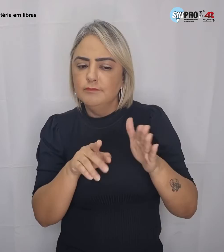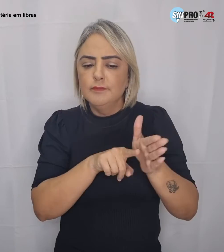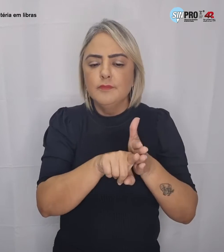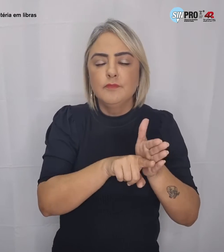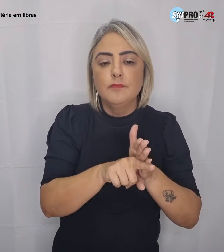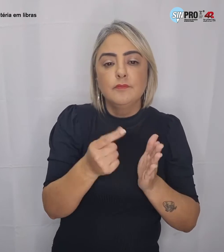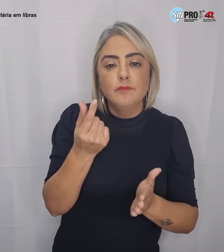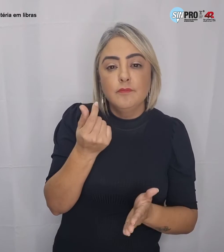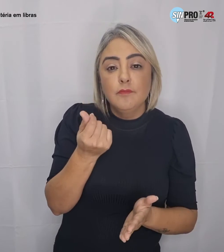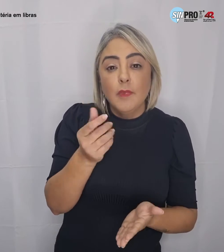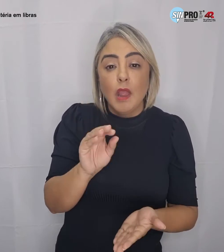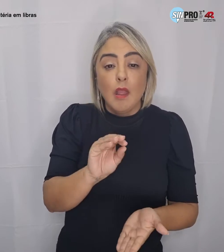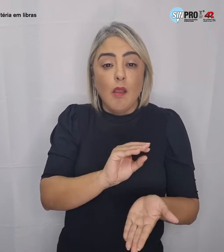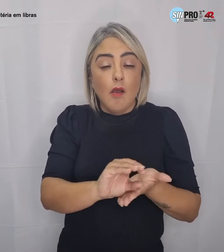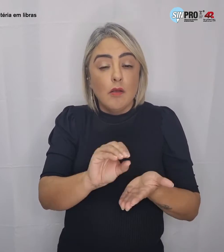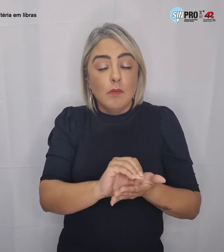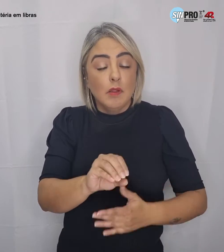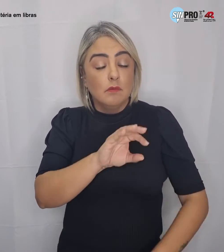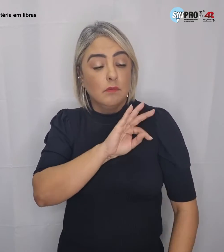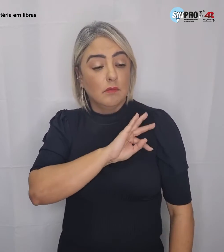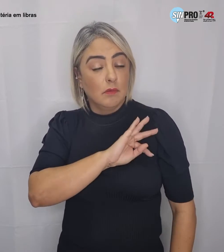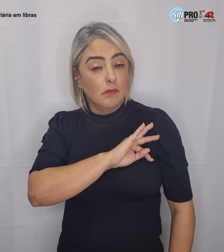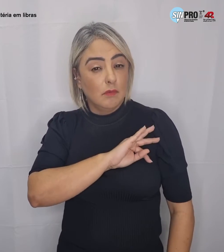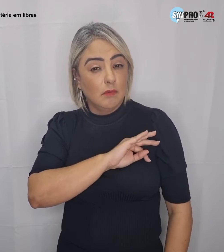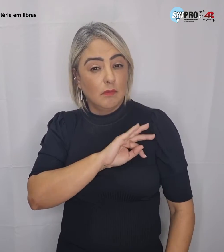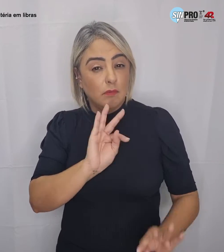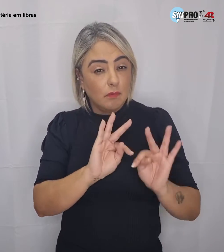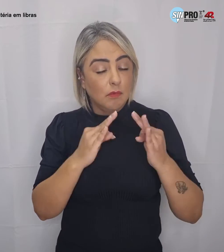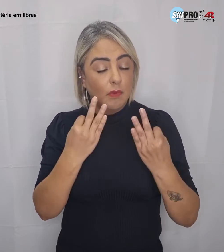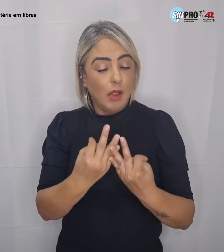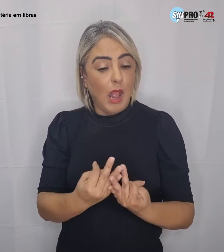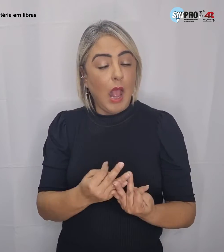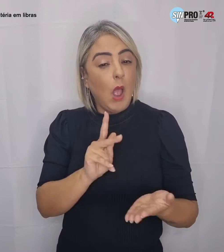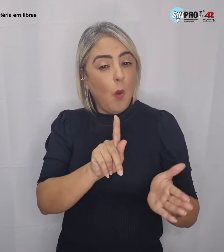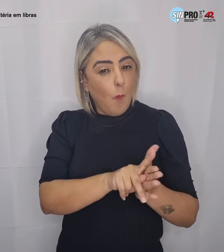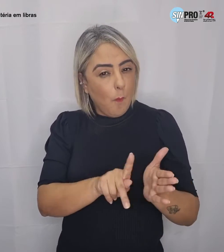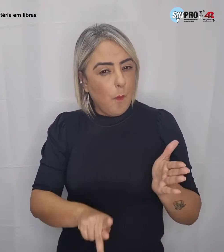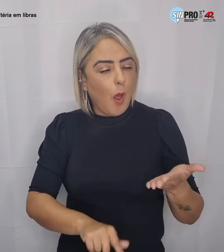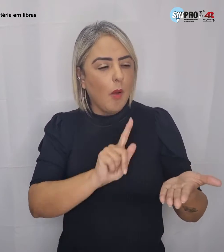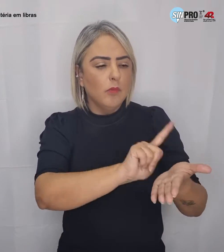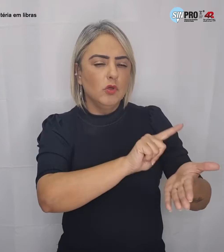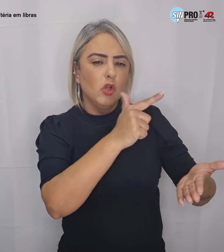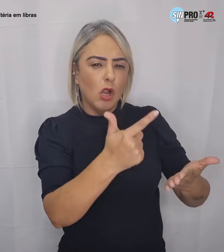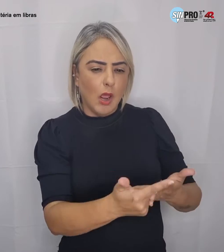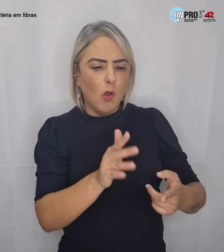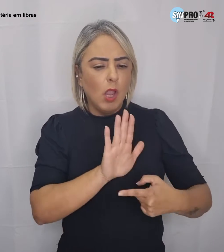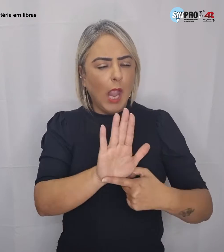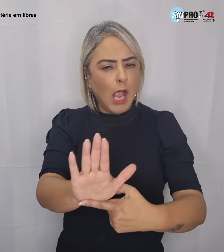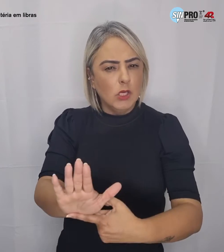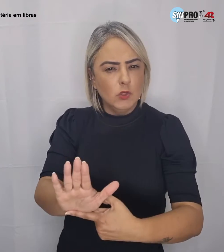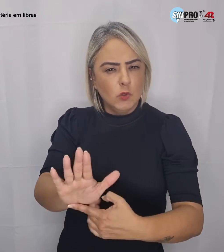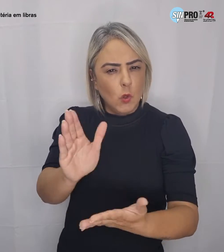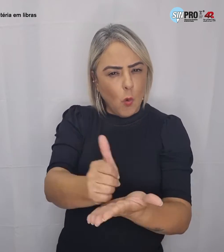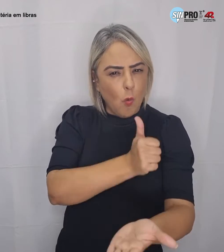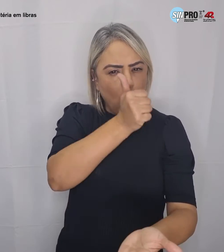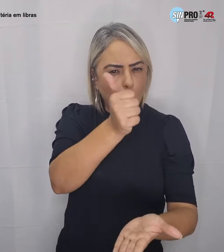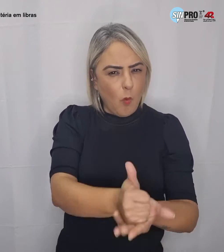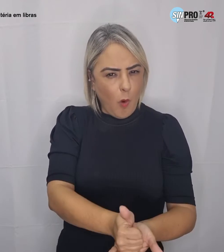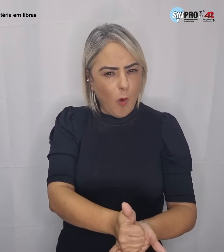pesquisa de orçamentos familiares. A própria Folha de São Paulo, jornal que ajudou a construir o golpe